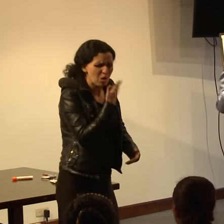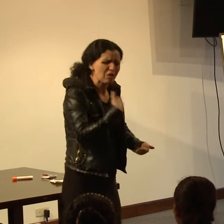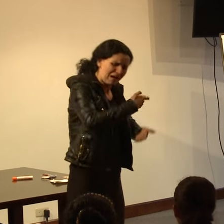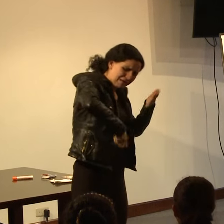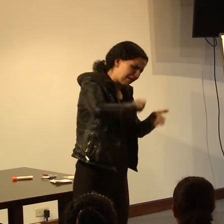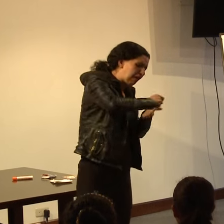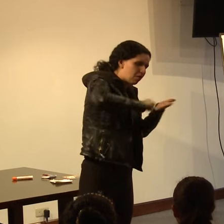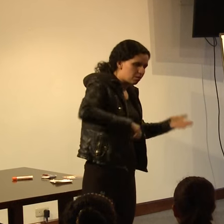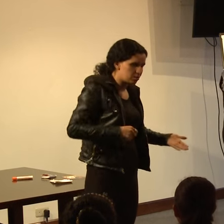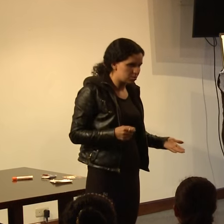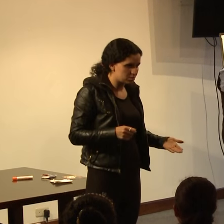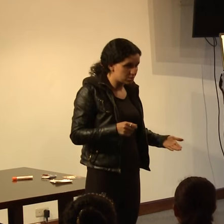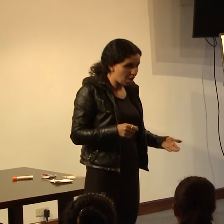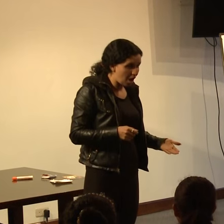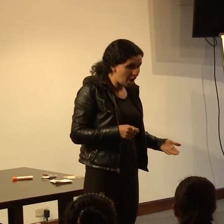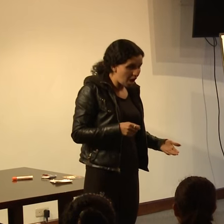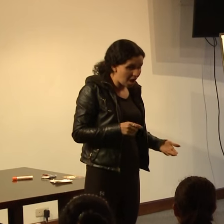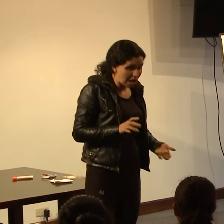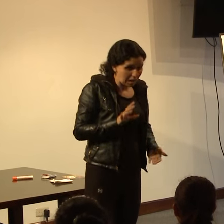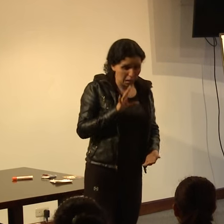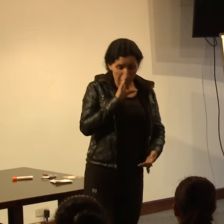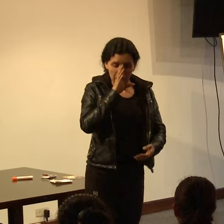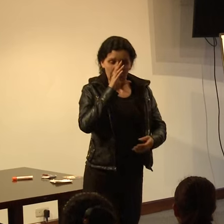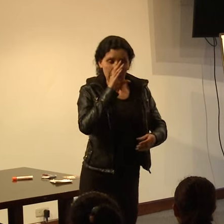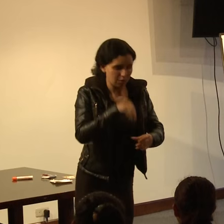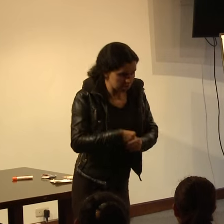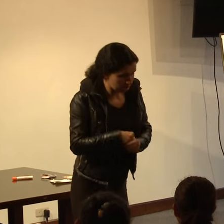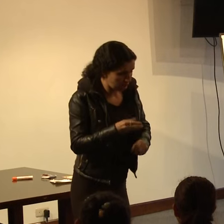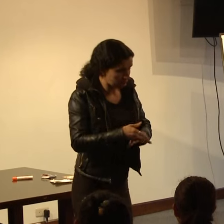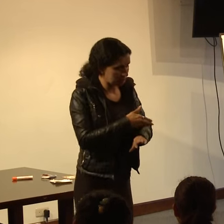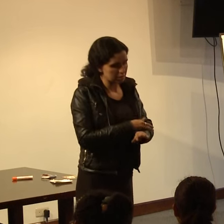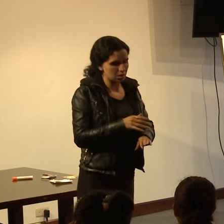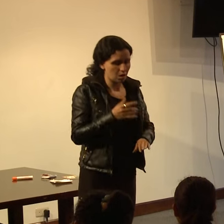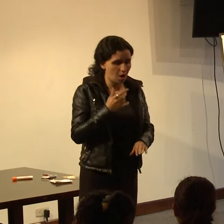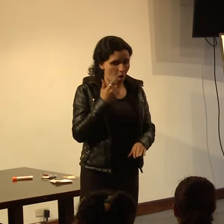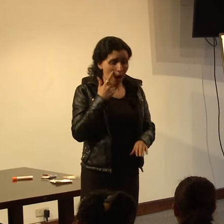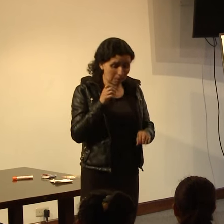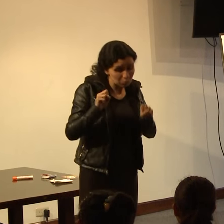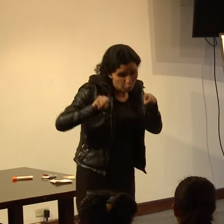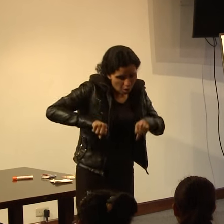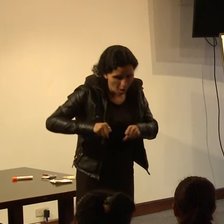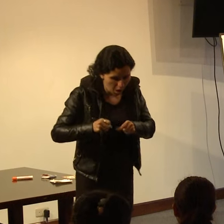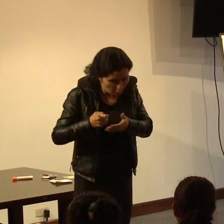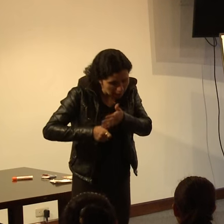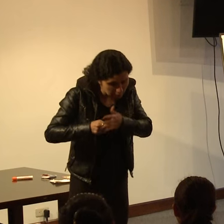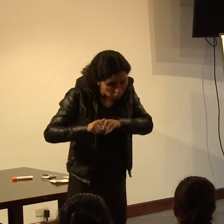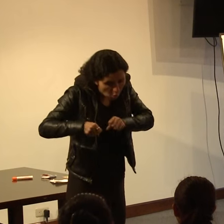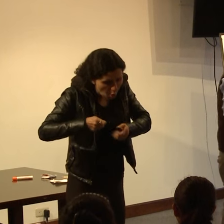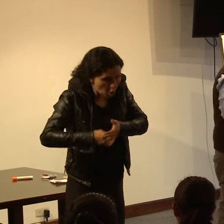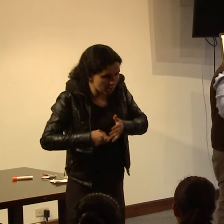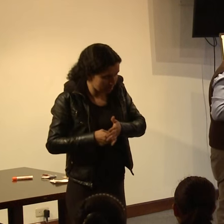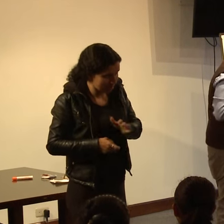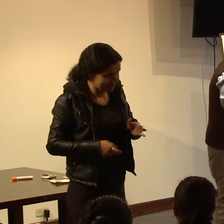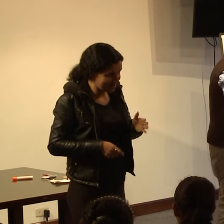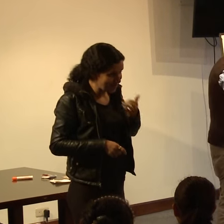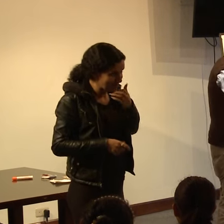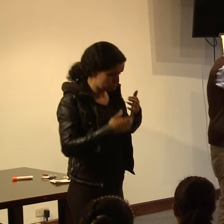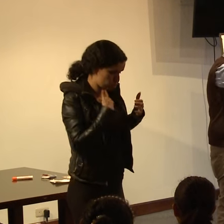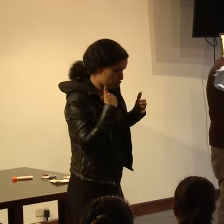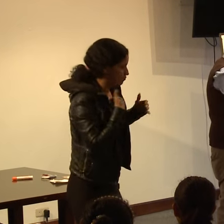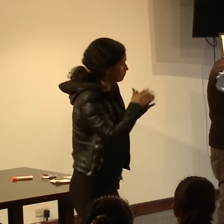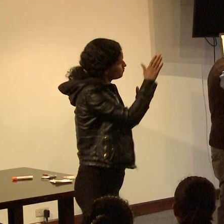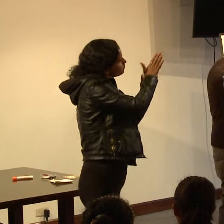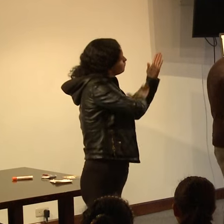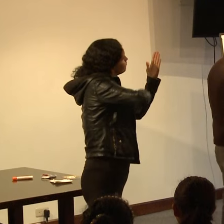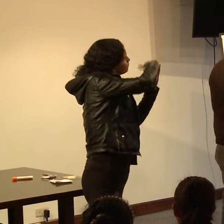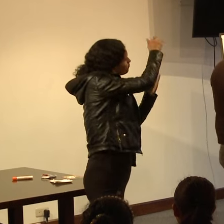Cuando uno, por ejemplo, mete la mano en un trabajo de un niño, uno pide permiso. No es porque no se puede hacer, pero uno tiene que pedir permiso. Si yo estuviera, como yo, pintando un cuadro, y